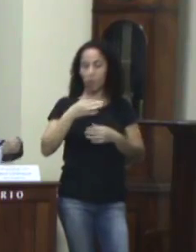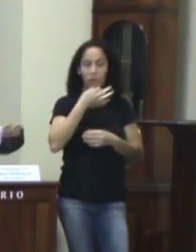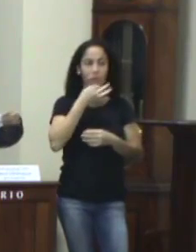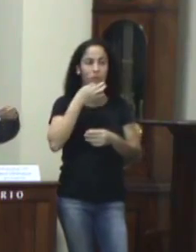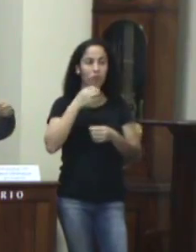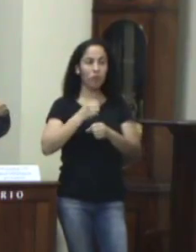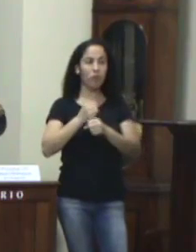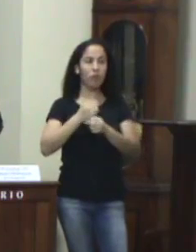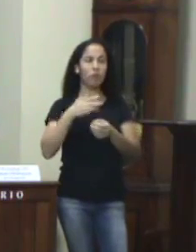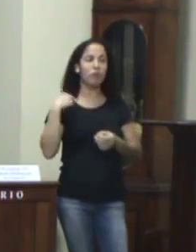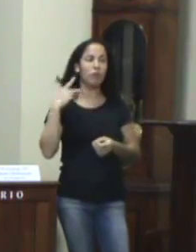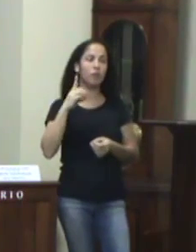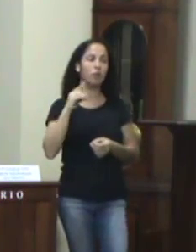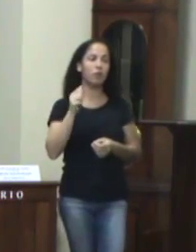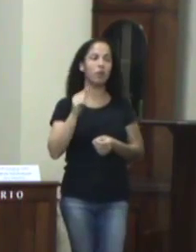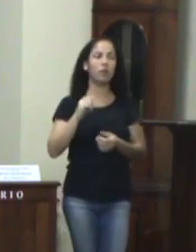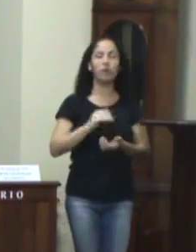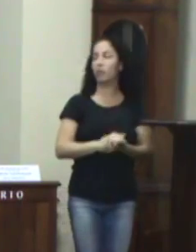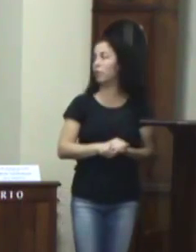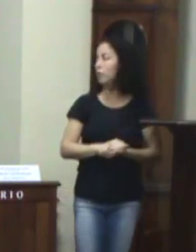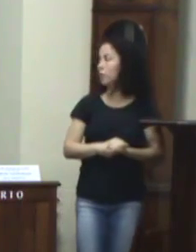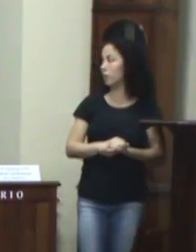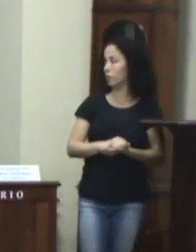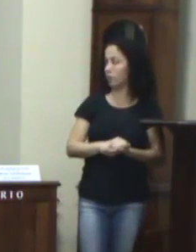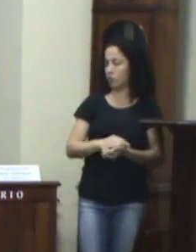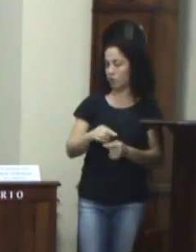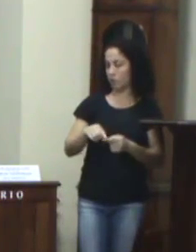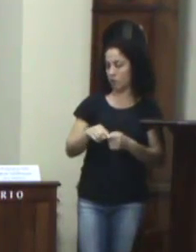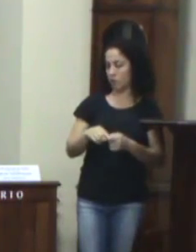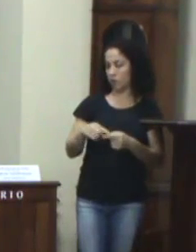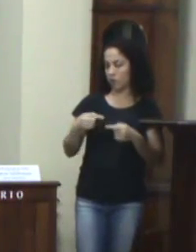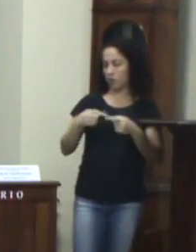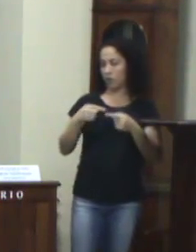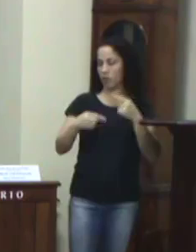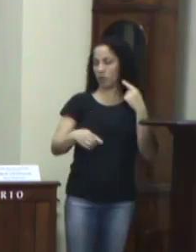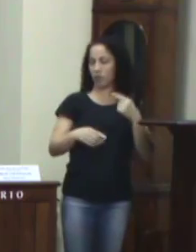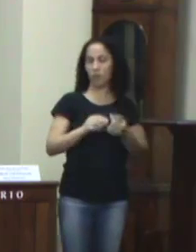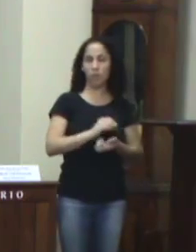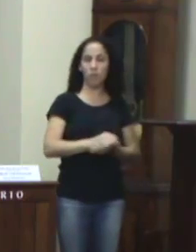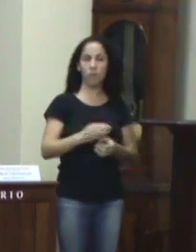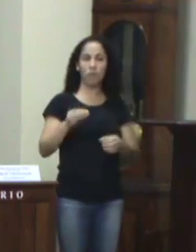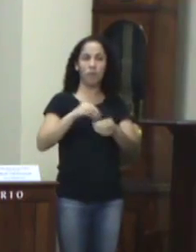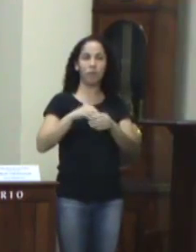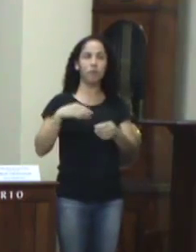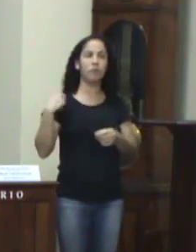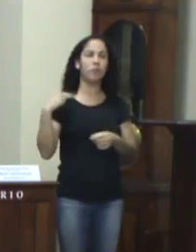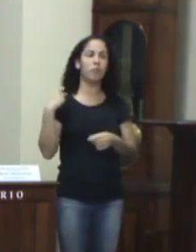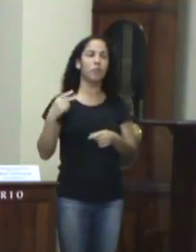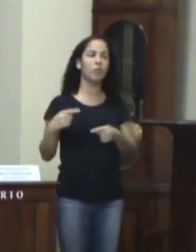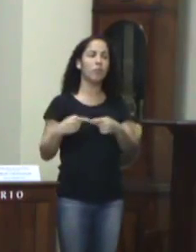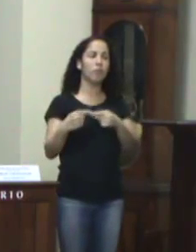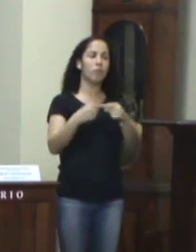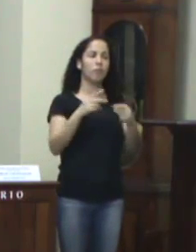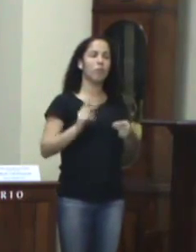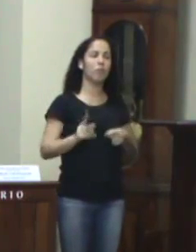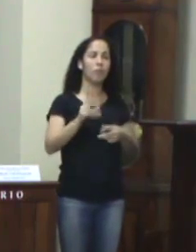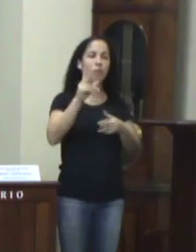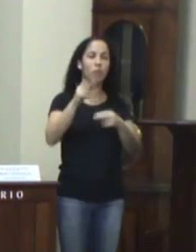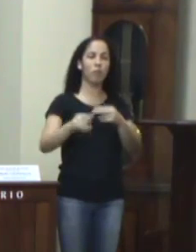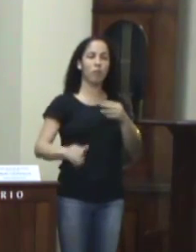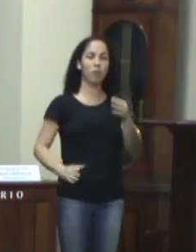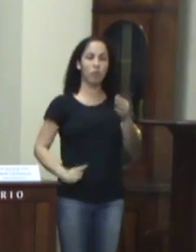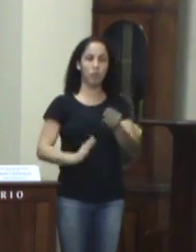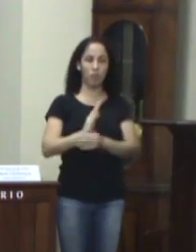setembro de 2018, vereador Eivo Nilo. Em discussão, coloque em votação os vereadores que concordam com a lista